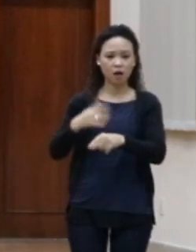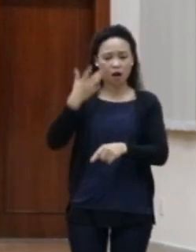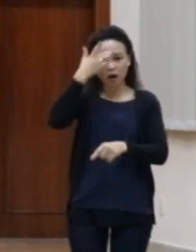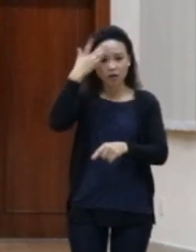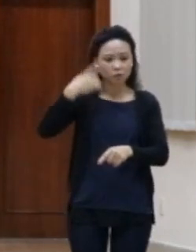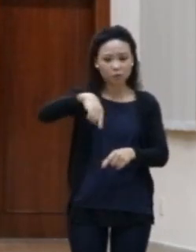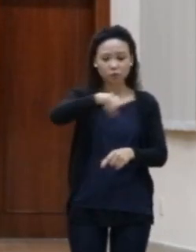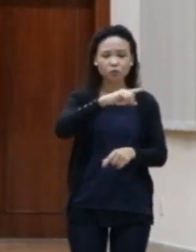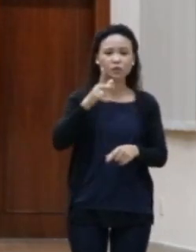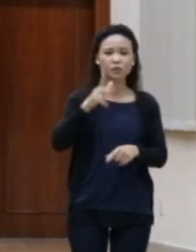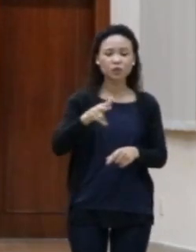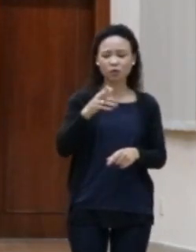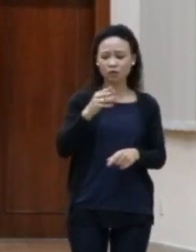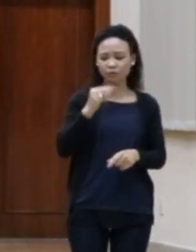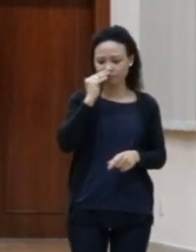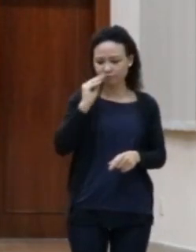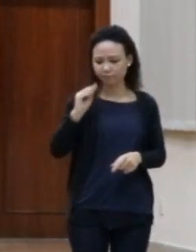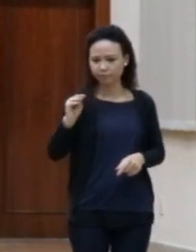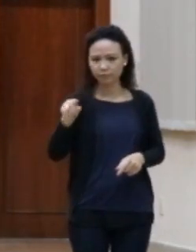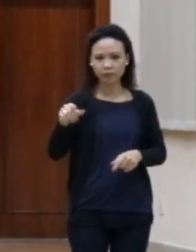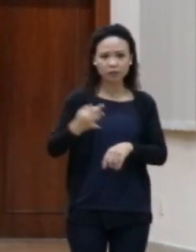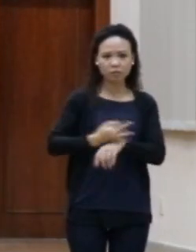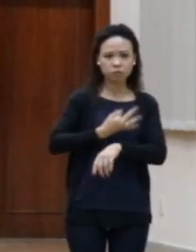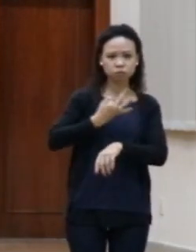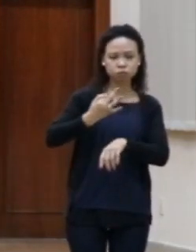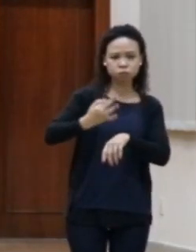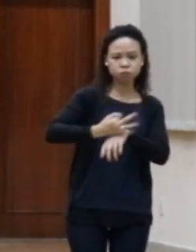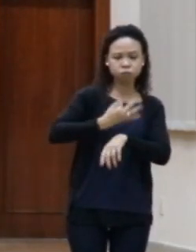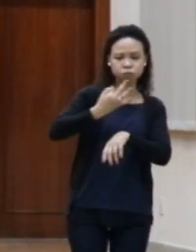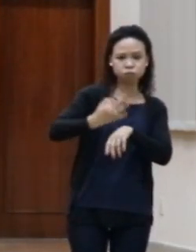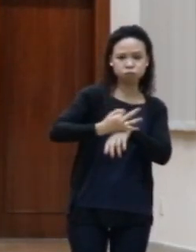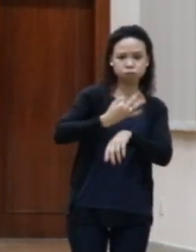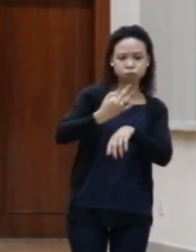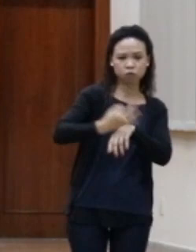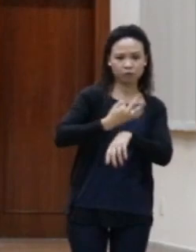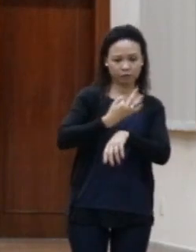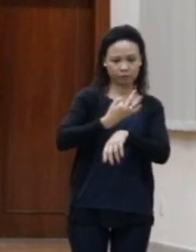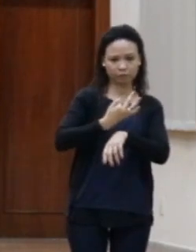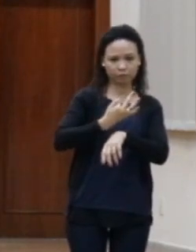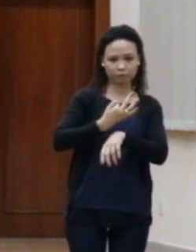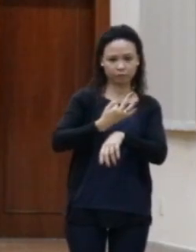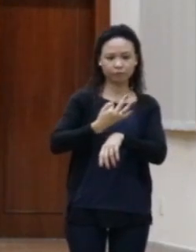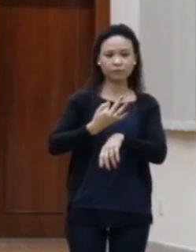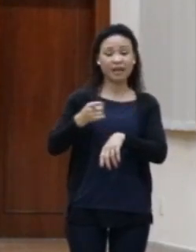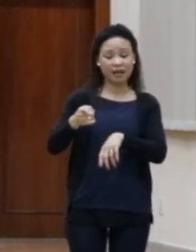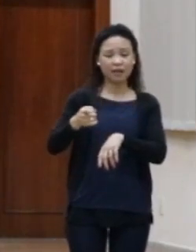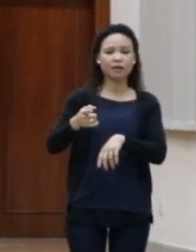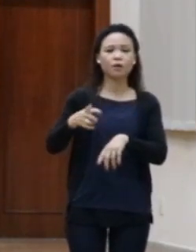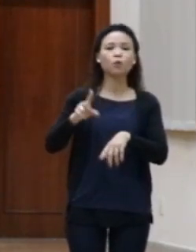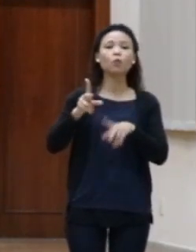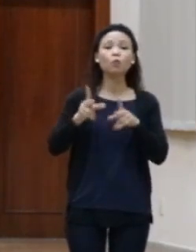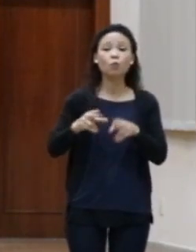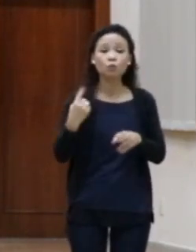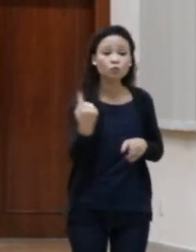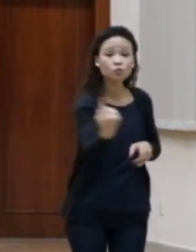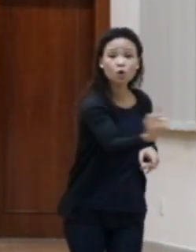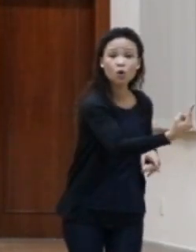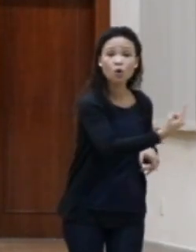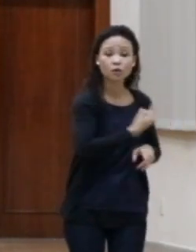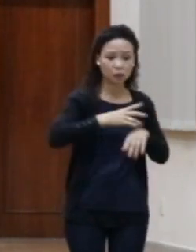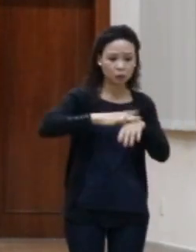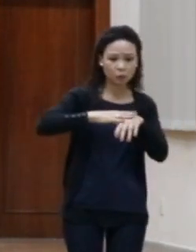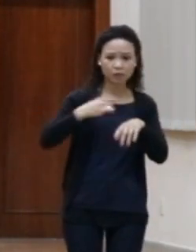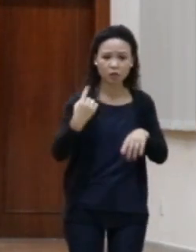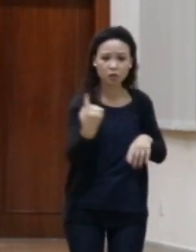estima. Certamente ele tomou sobre si as nossas enfermidades e levou sobre si as nossas doenças,